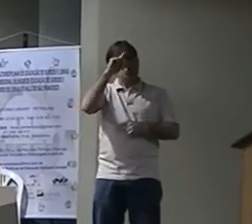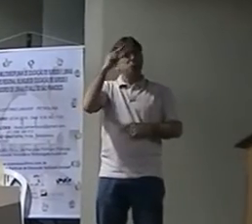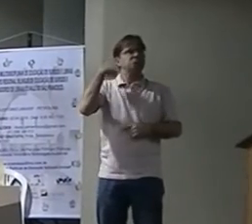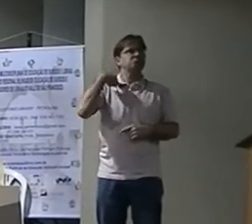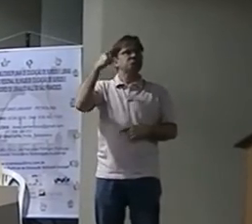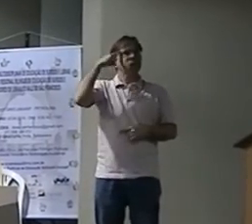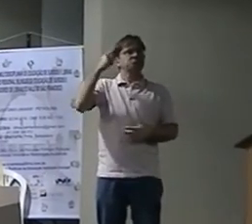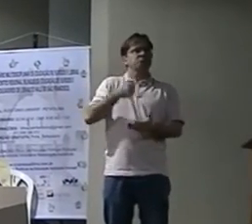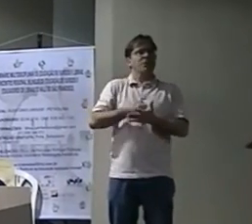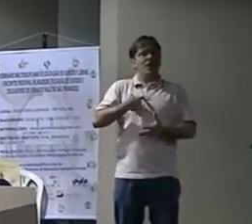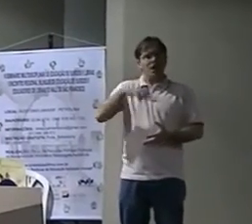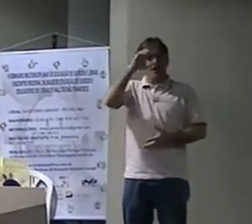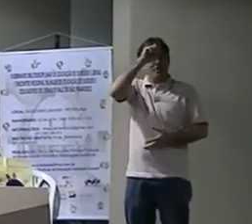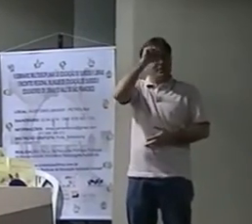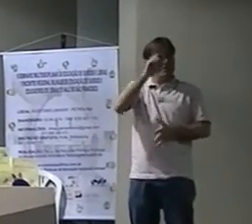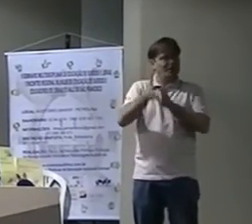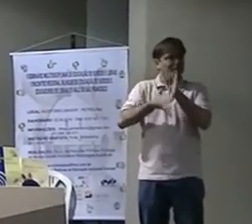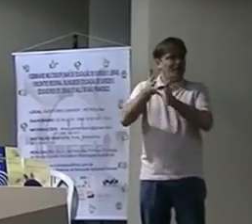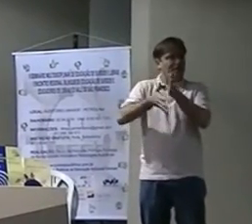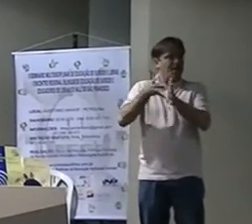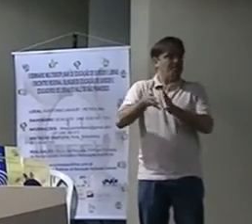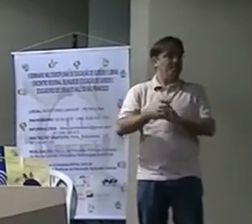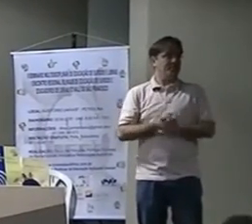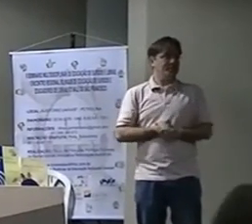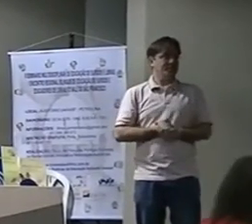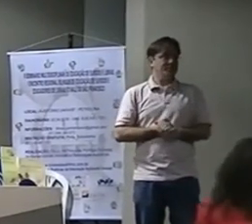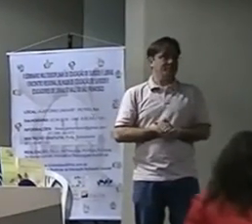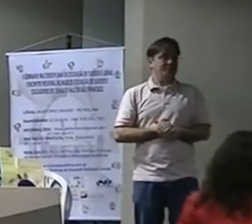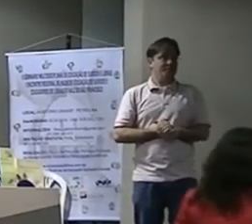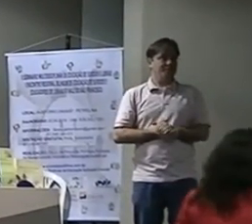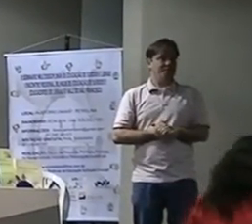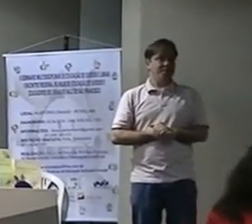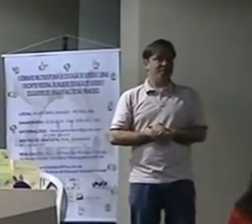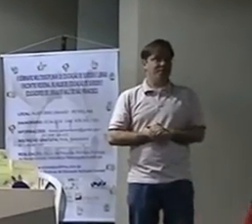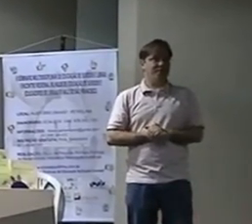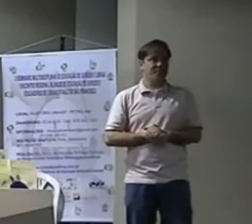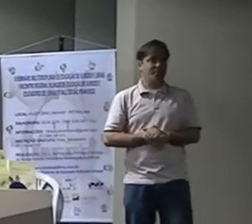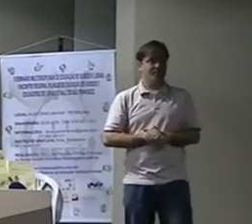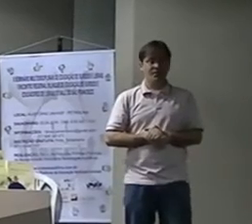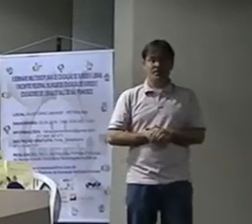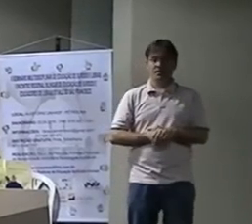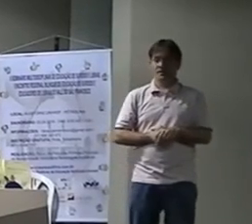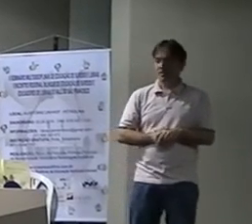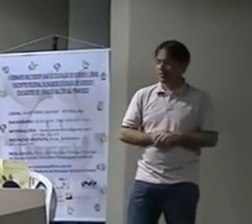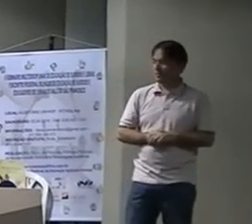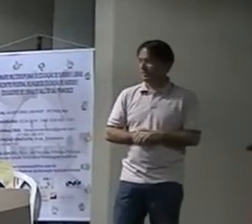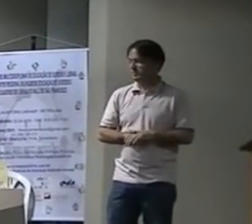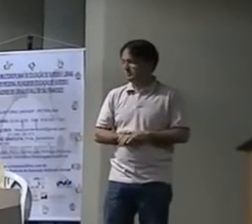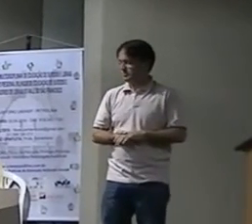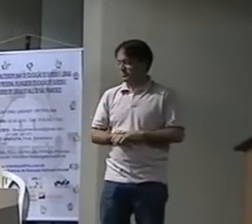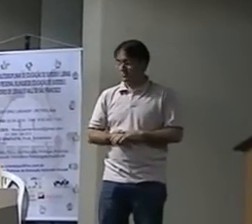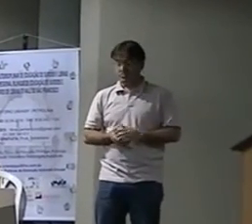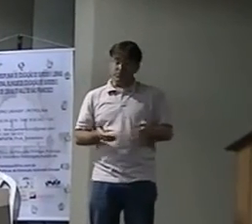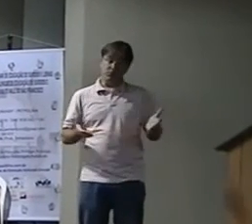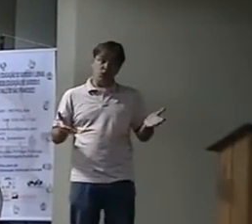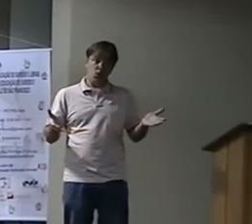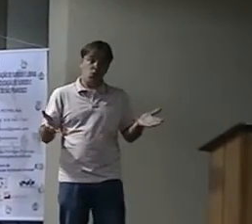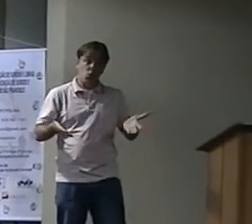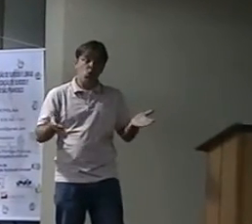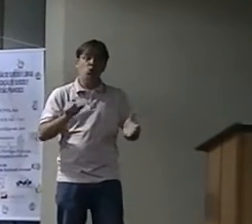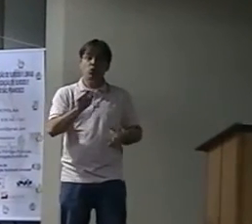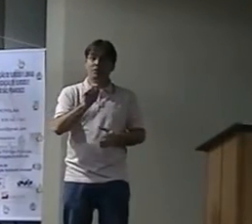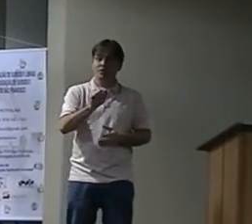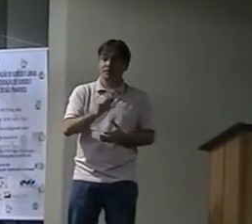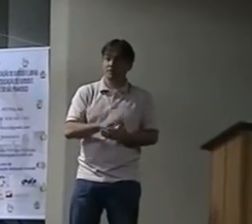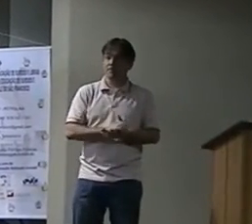E aí a comunidade veio até ele para fazer essa ponte. O que é que acontece hoje? Eu